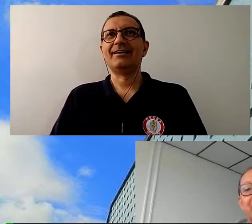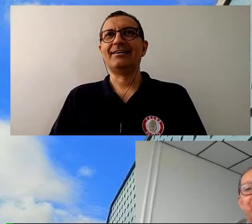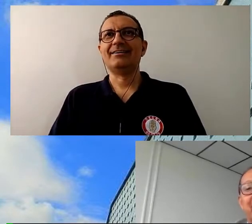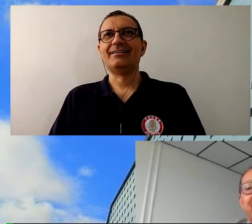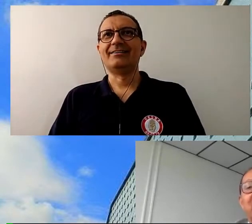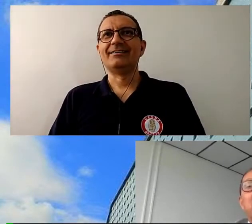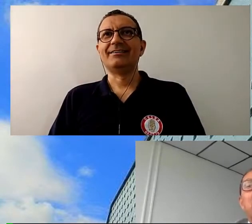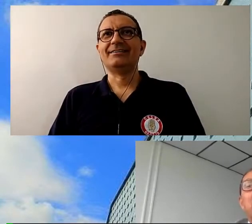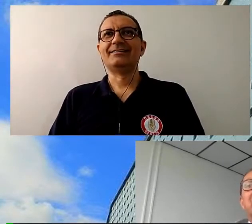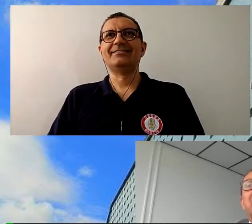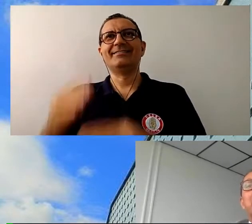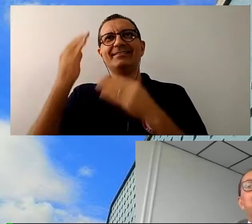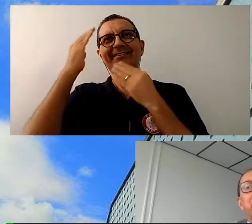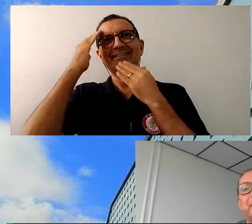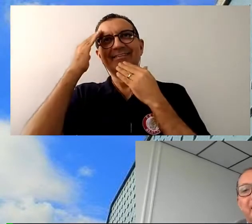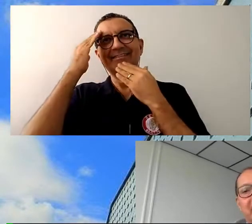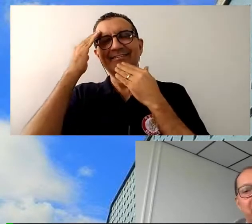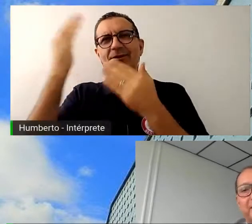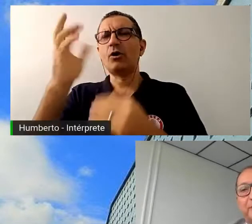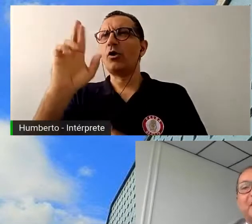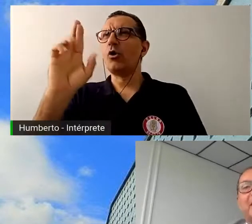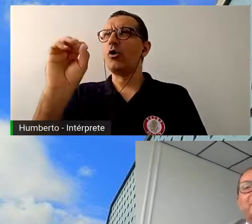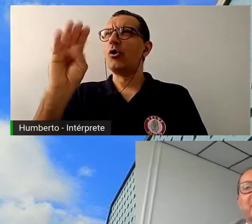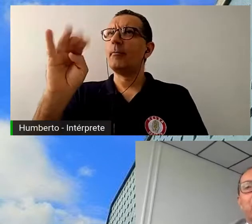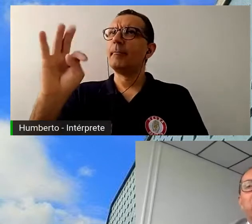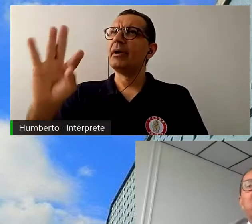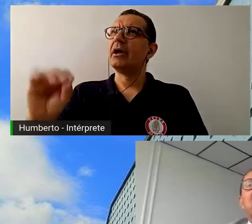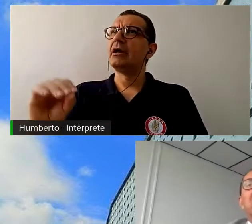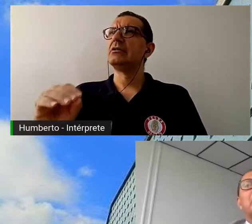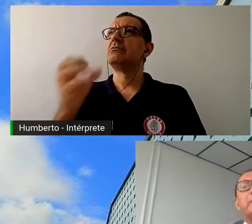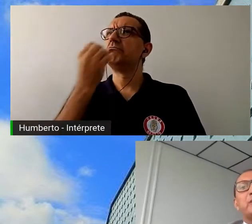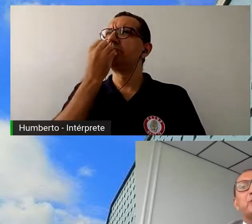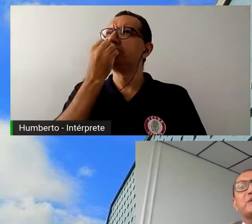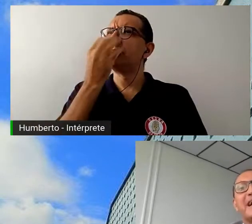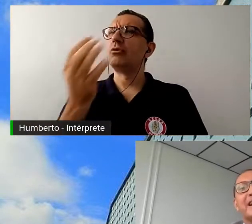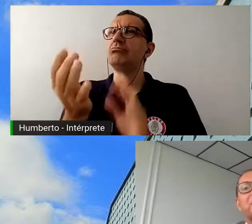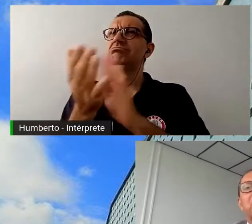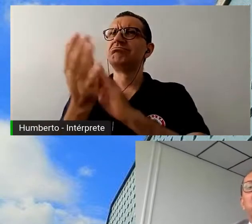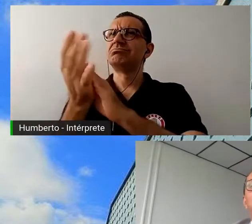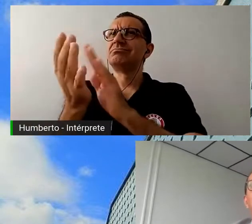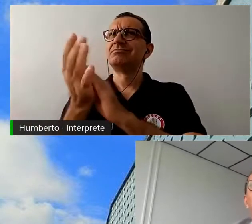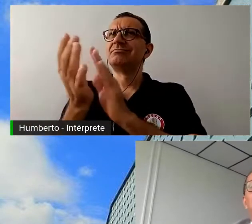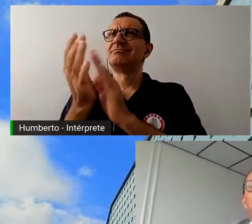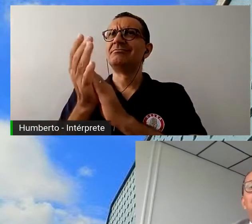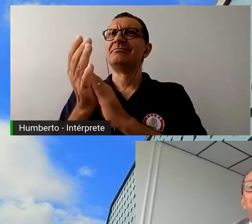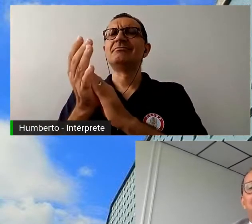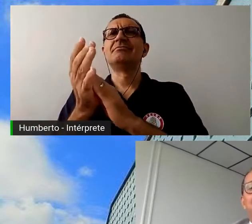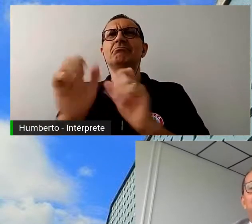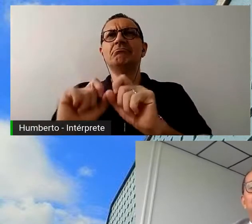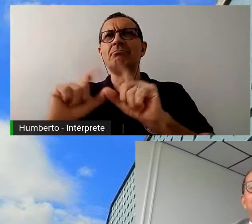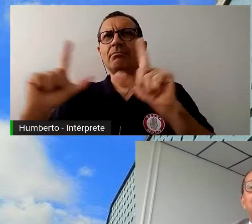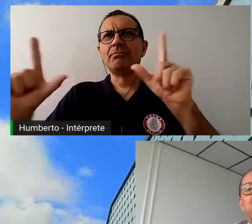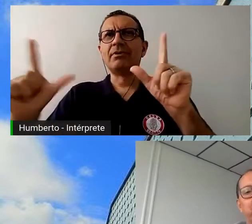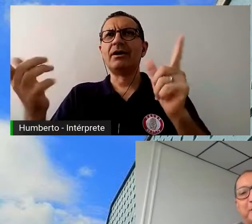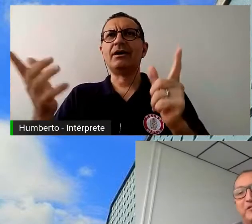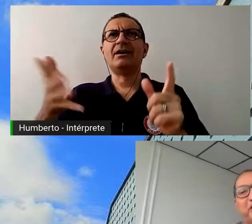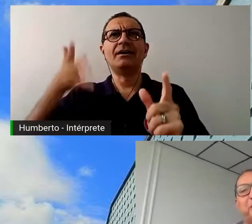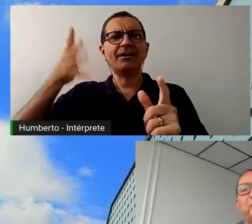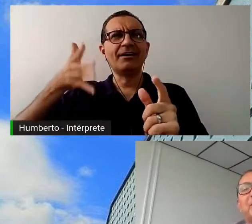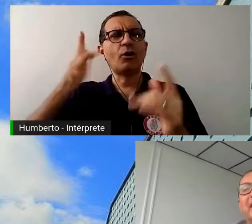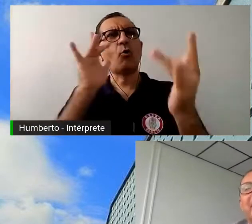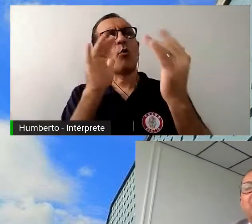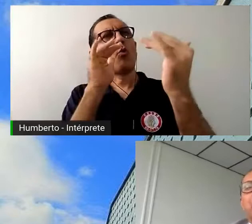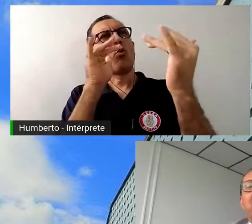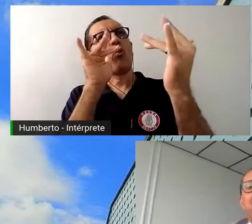te agradecer pela brilhante mediação e pelo contato com Maria Ciavada, que nos